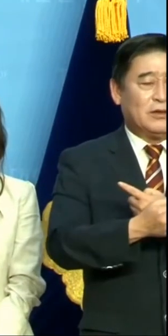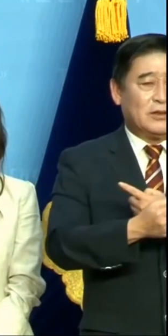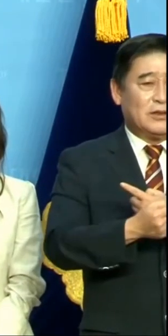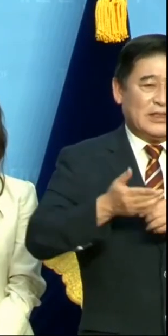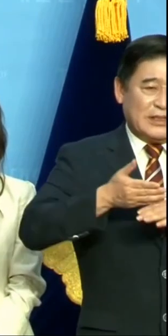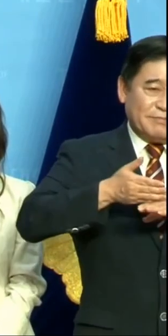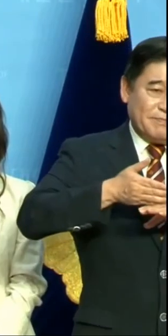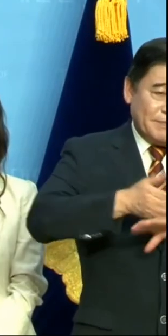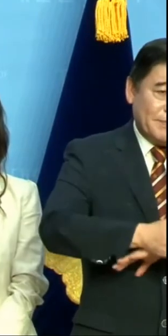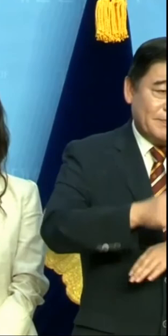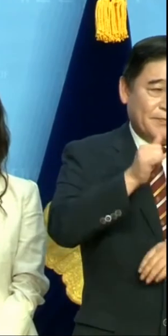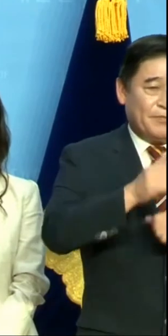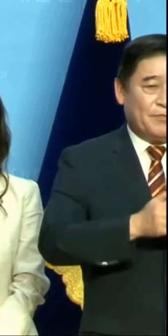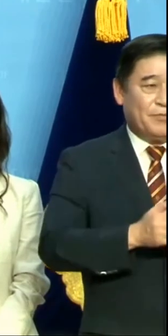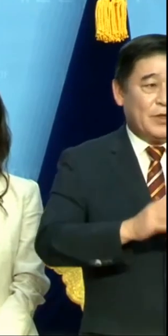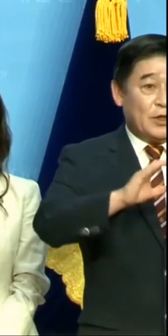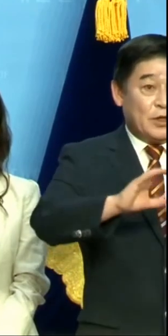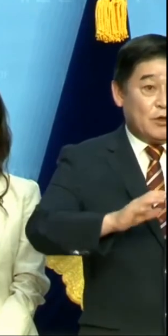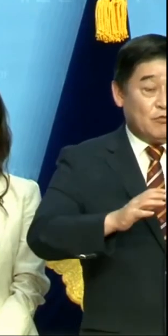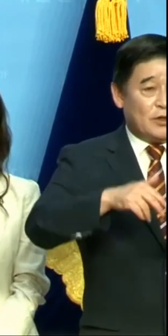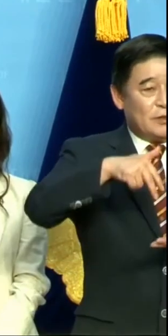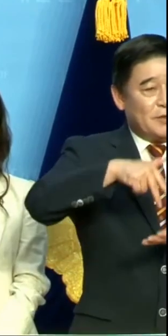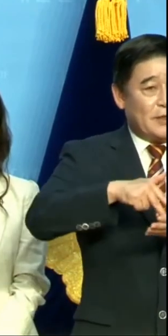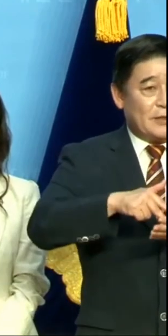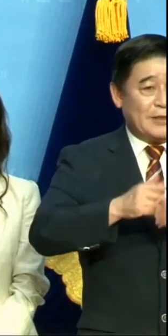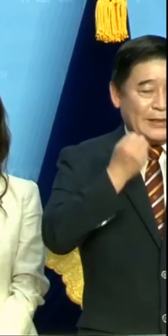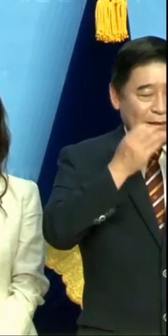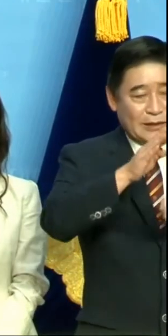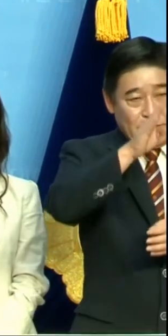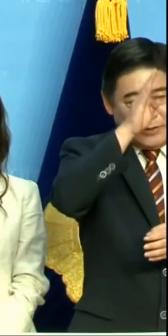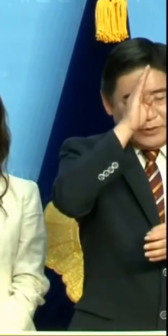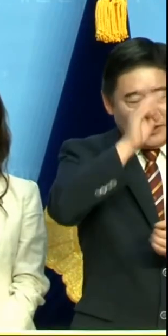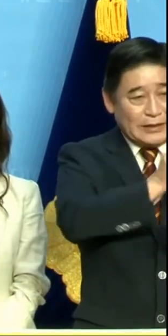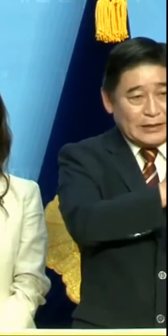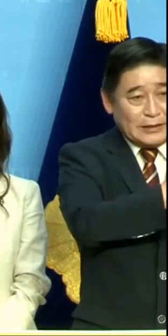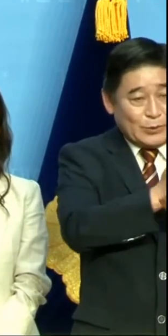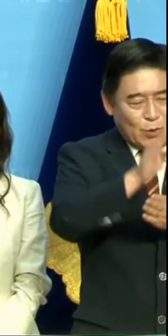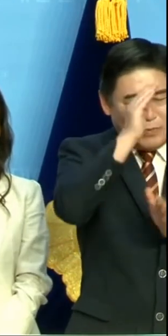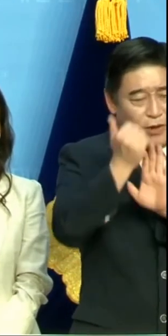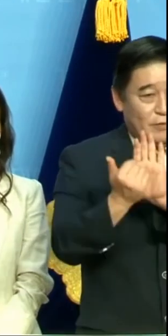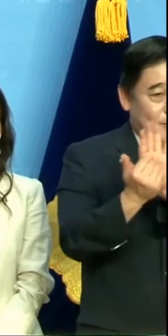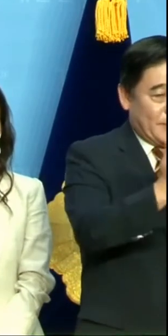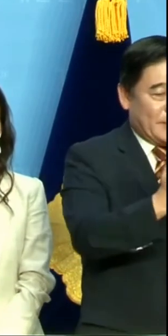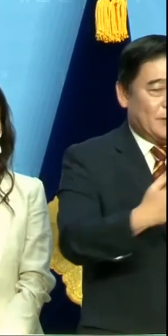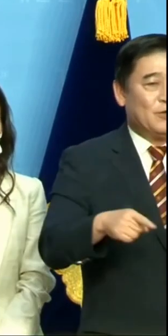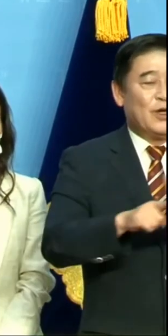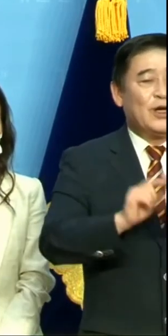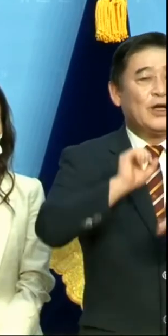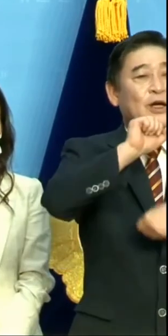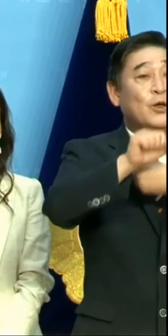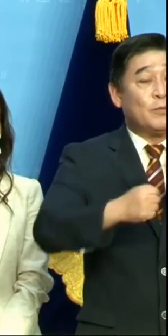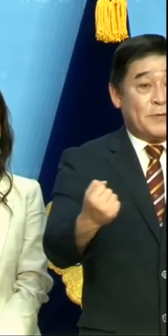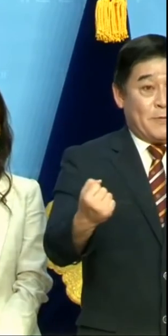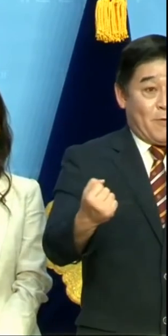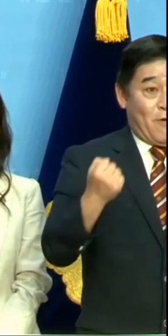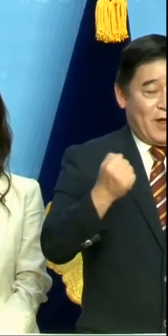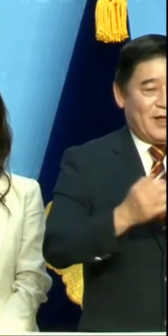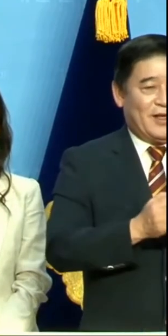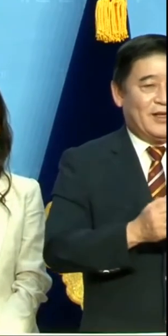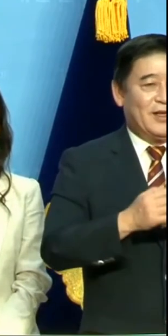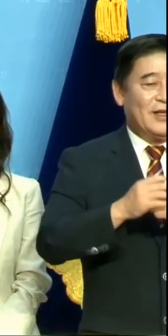마켓 하기만 했다 국가적 차원에서 신종 질병의 발생과 확산을 예방하기 위해 동무들이 건강하게